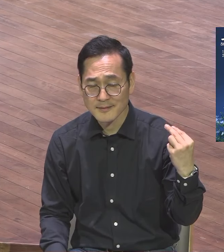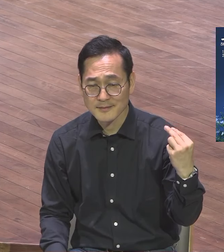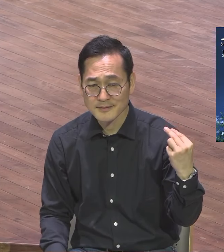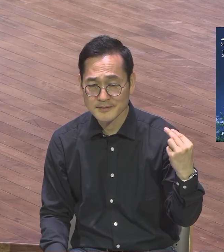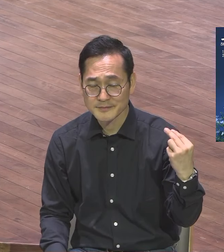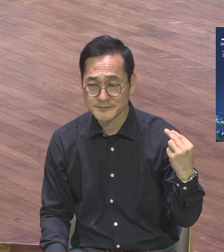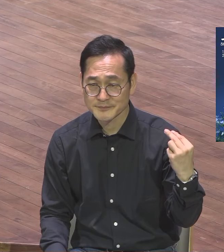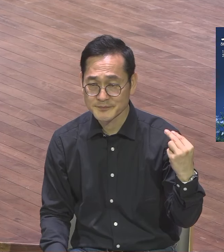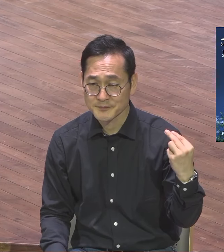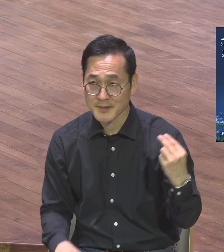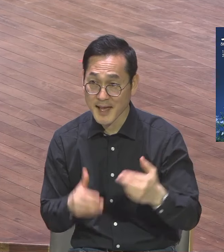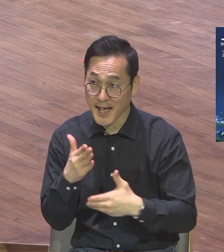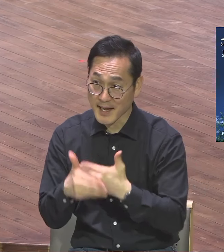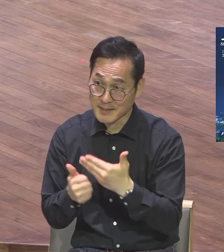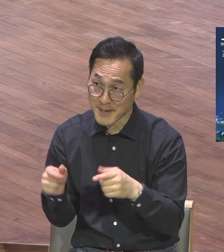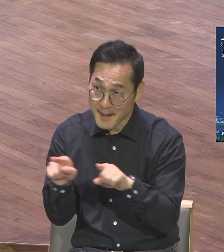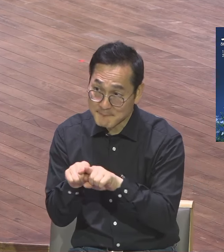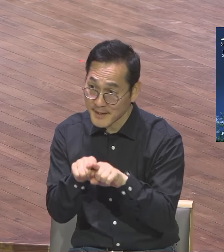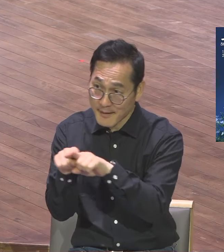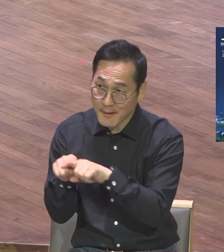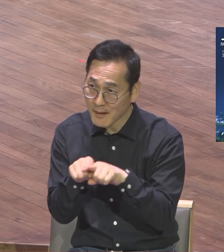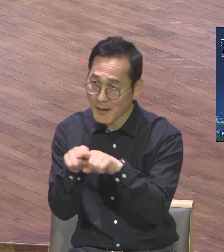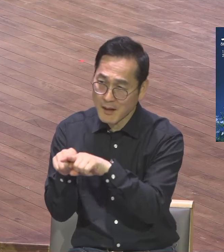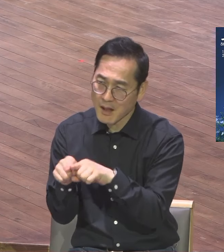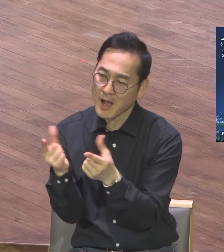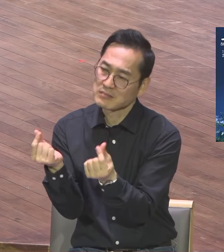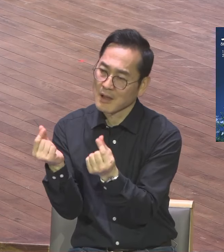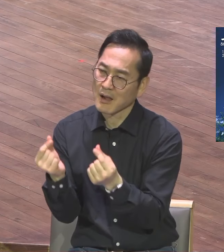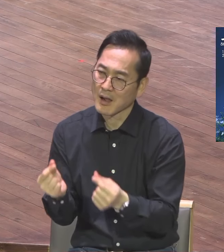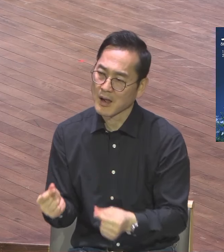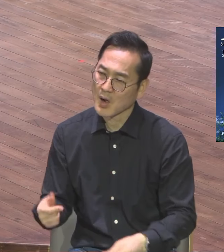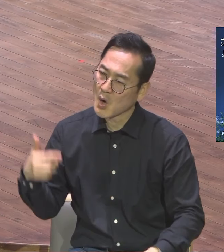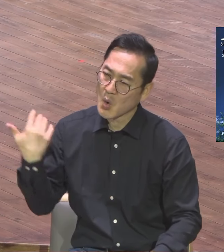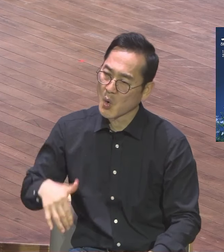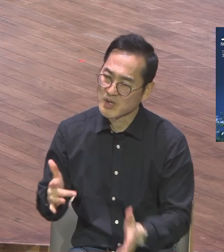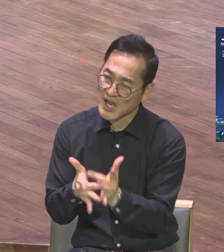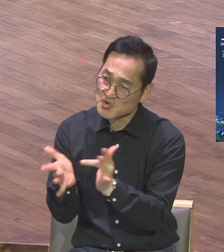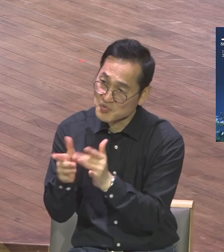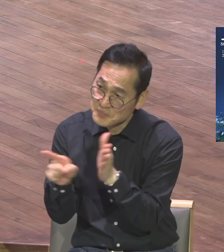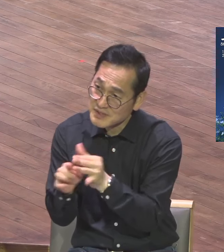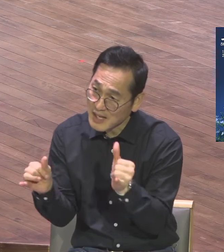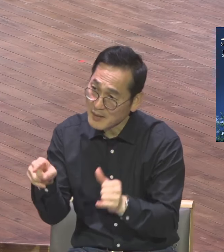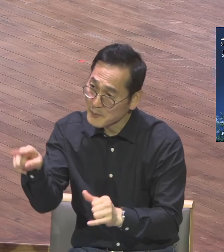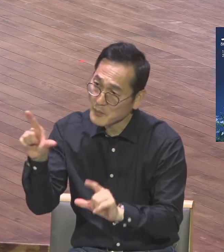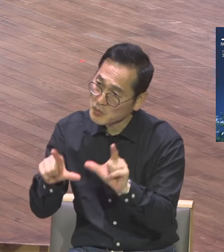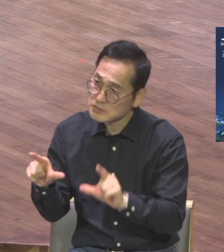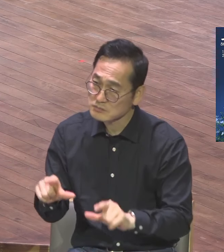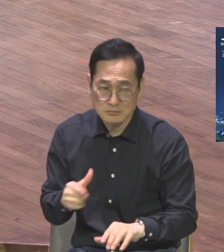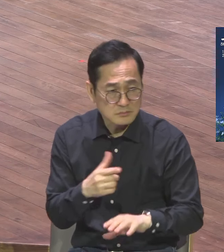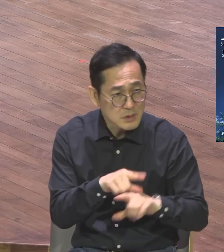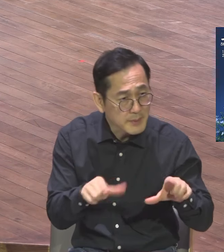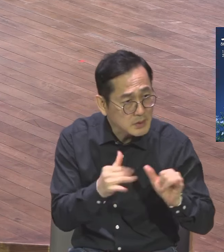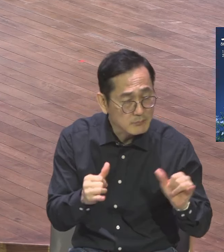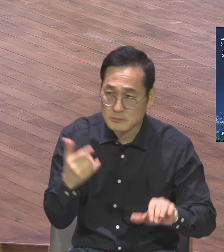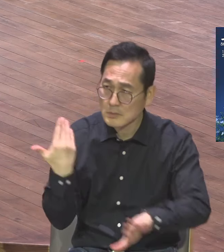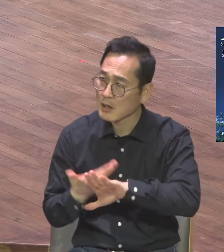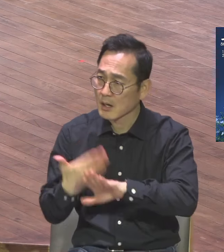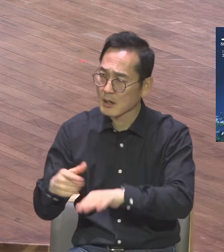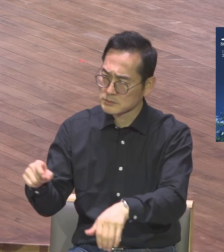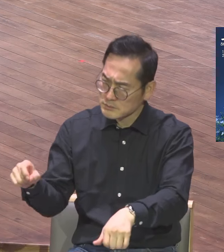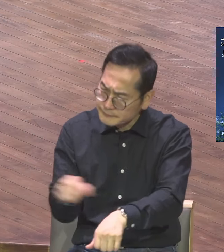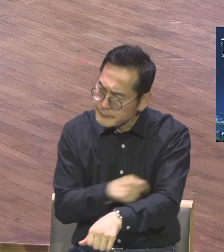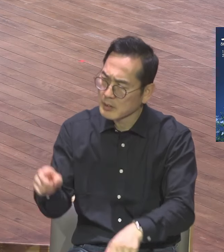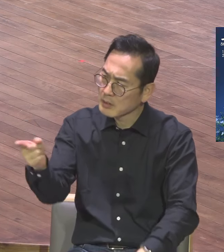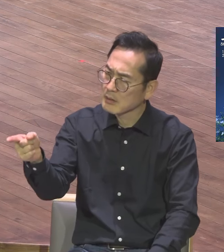하나님이 함께하는 사람은 다르구나. 저 예수 믿는다는데 저 예수 믿는 사람은 다르네. 이런